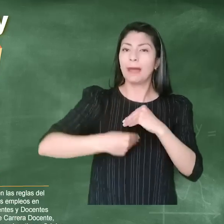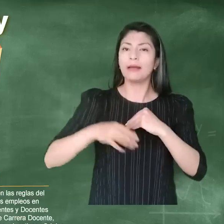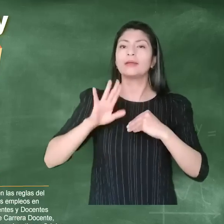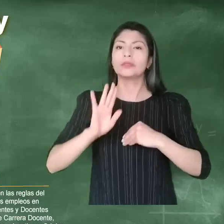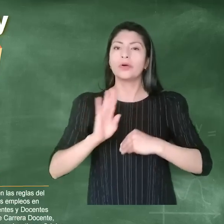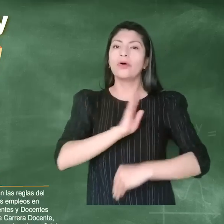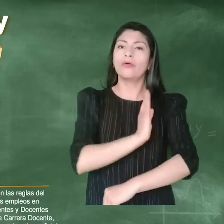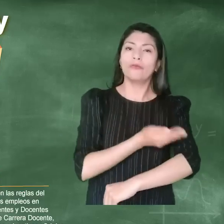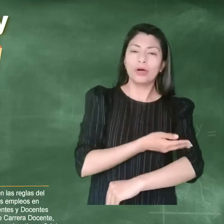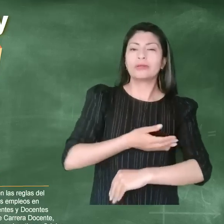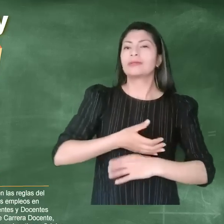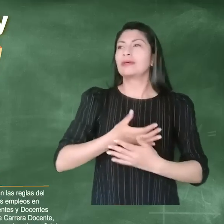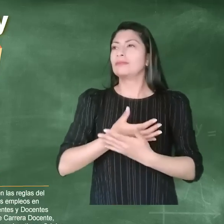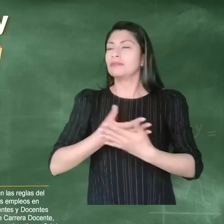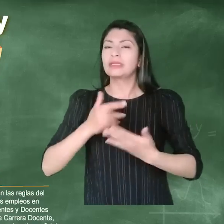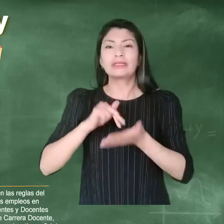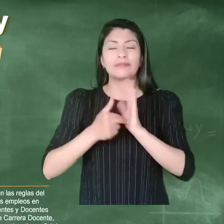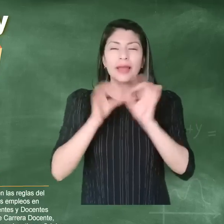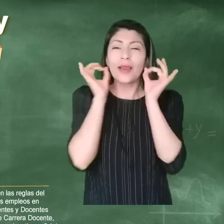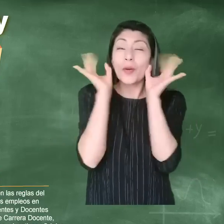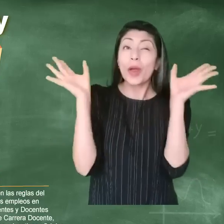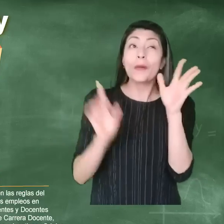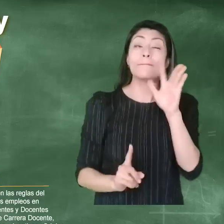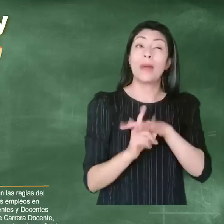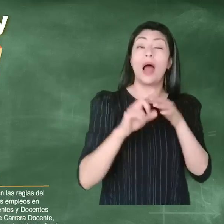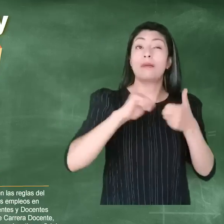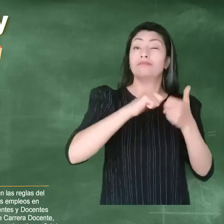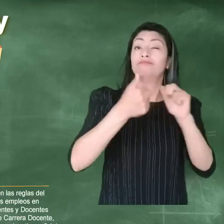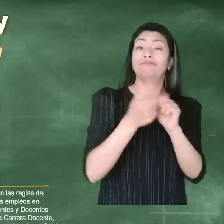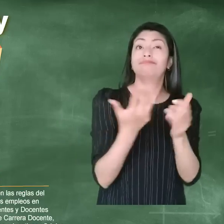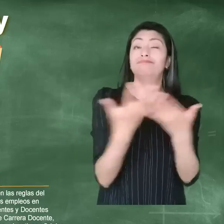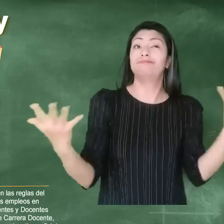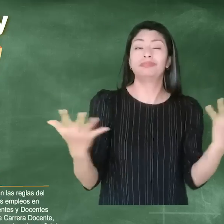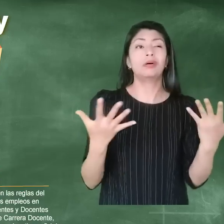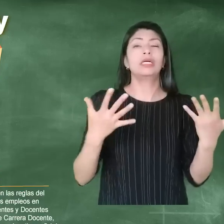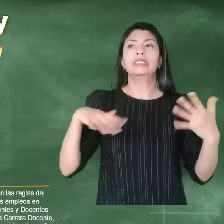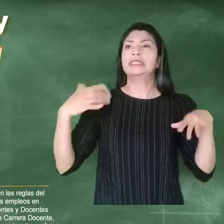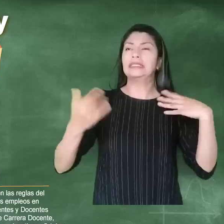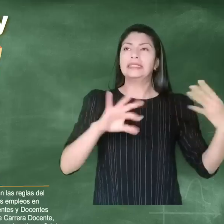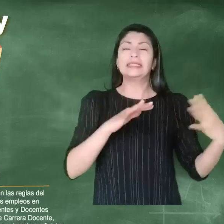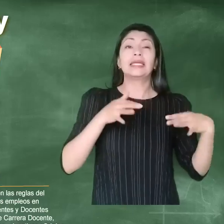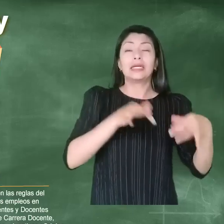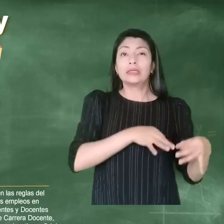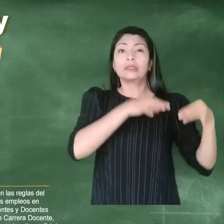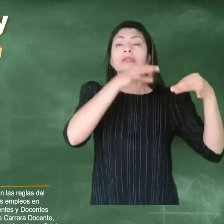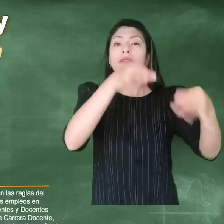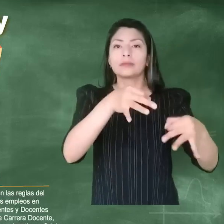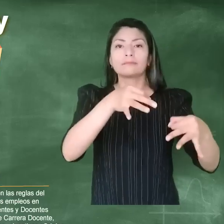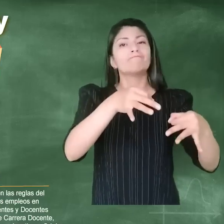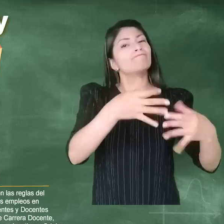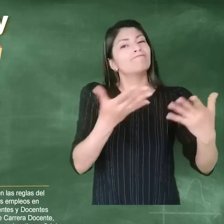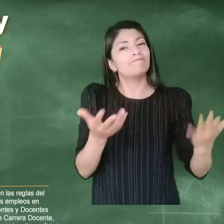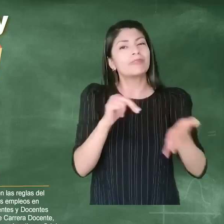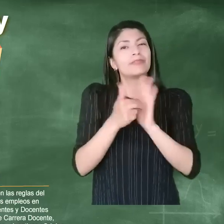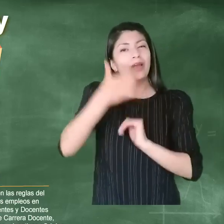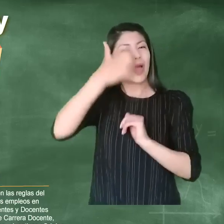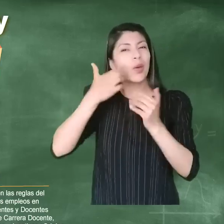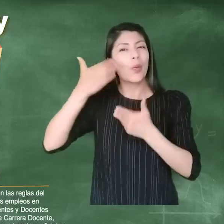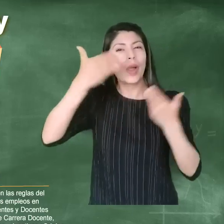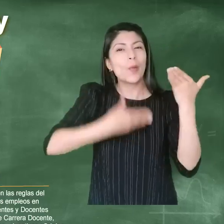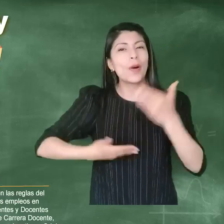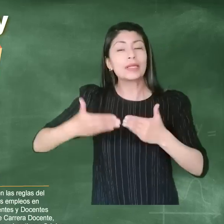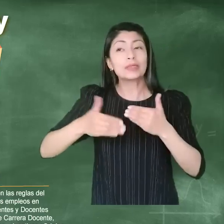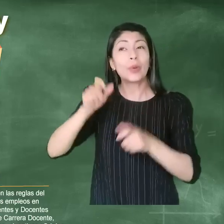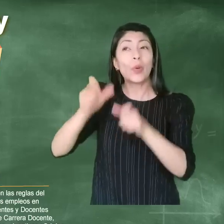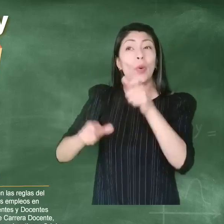casos fortuitos o de fuerza mayor que presenten los participantes, pues al tratarse de pruebas masivas que se aplican a todos